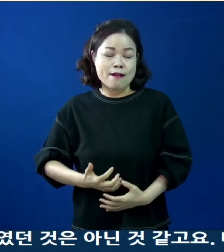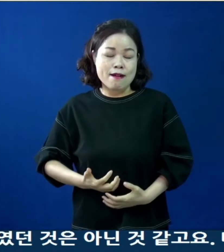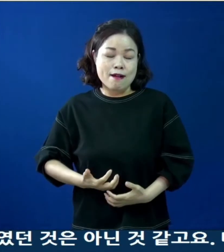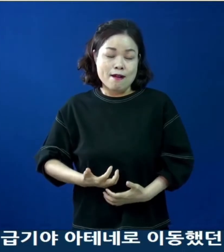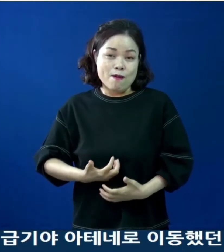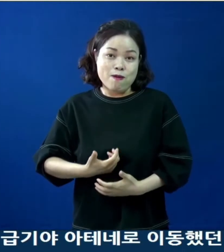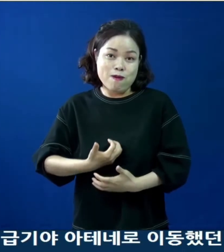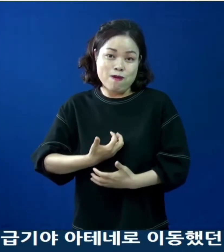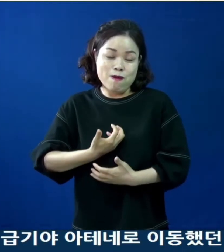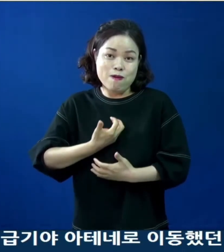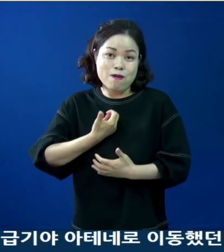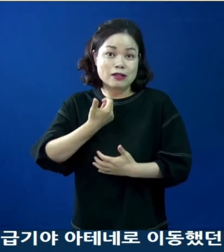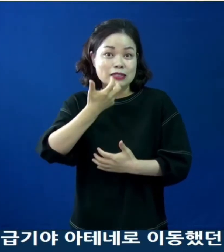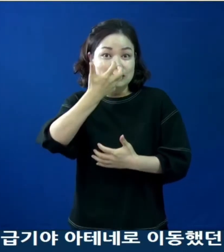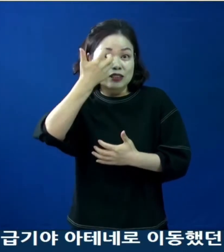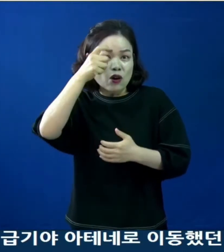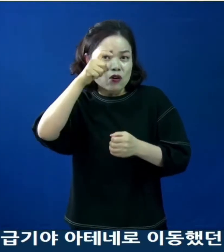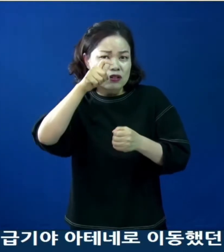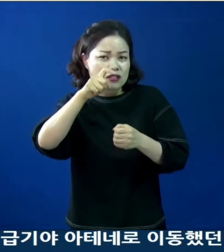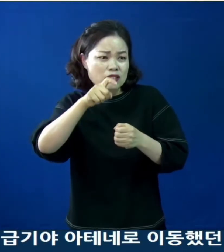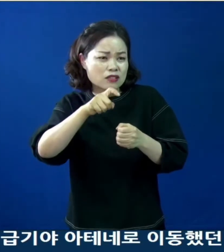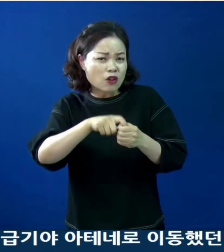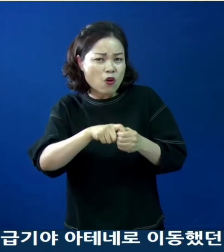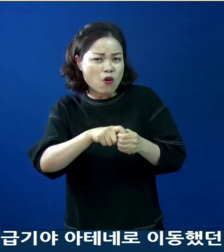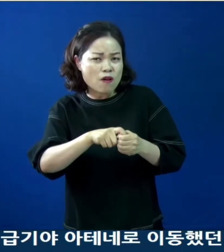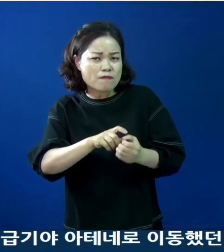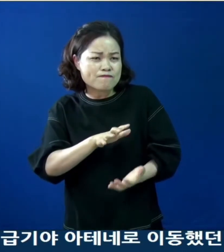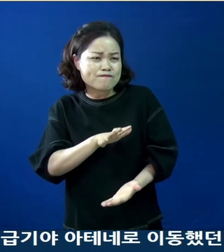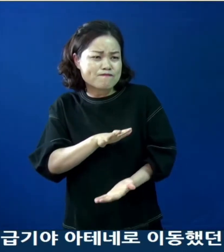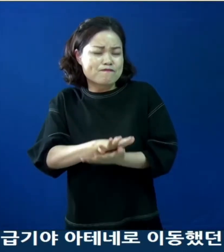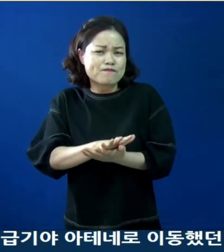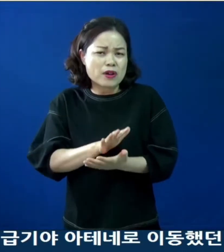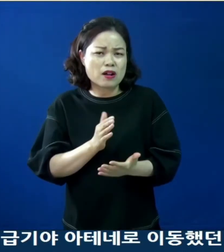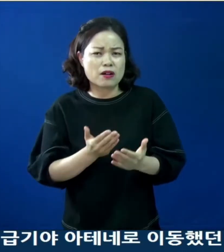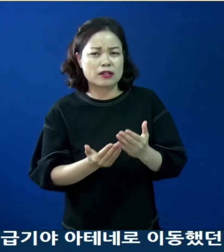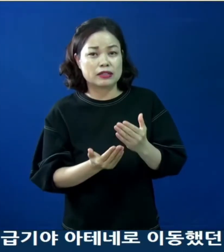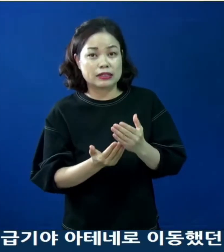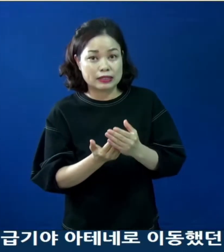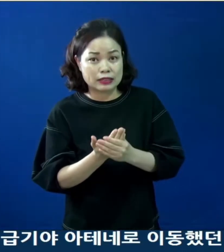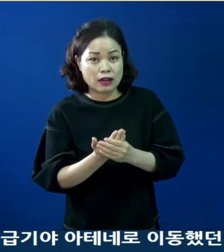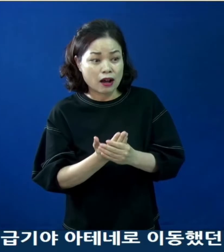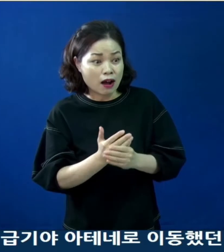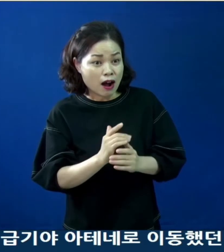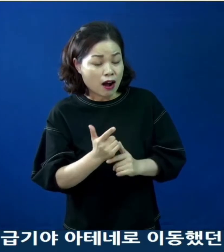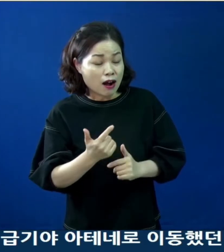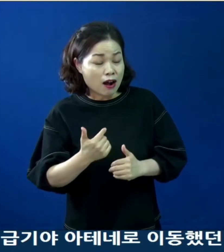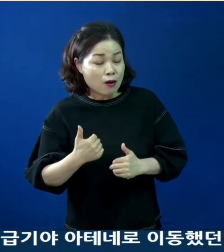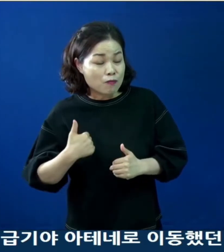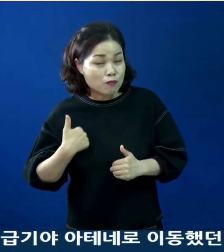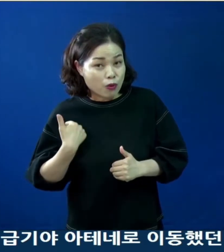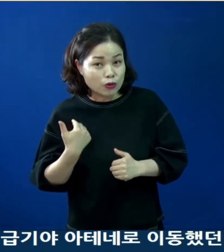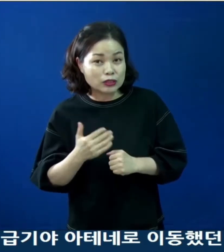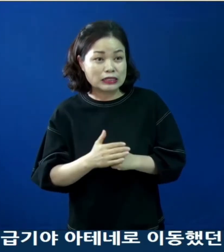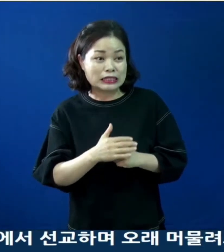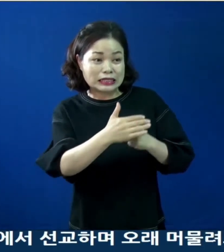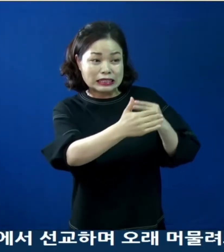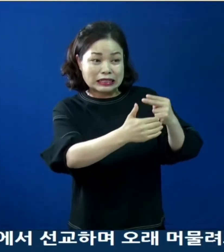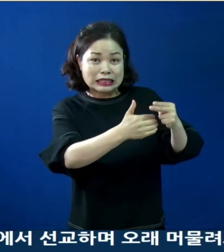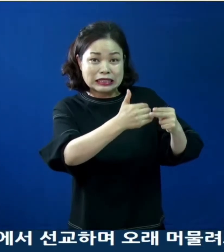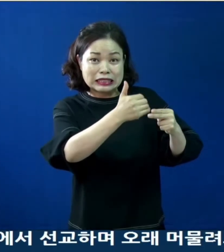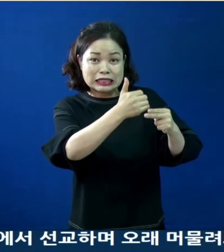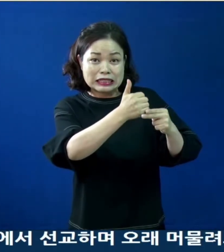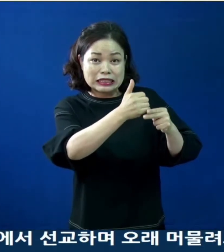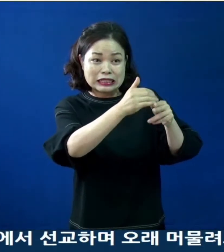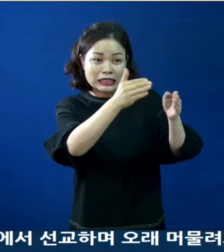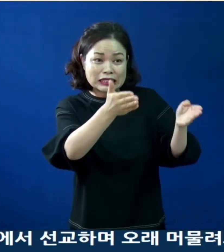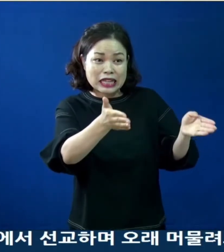거죠. 영적인 이 뜨거움이 일어난 겁니다. 아니, 알지도 못하는 신에게